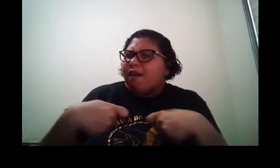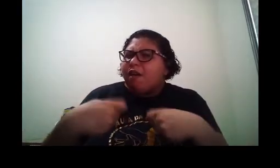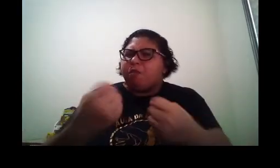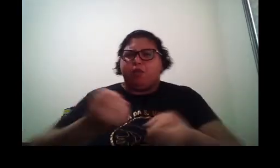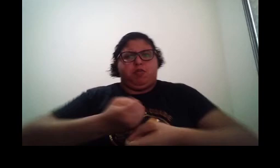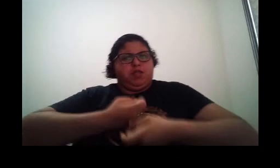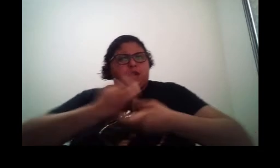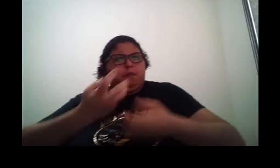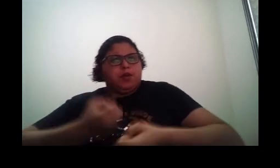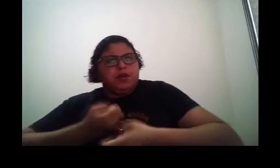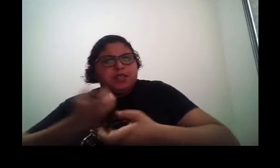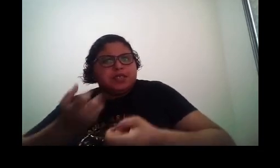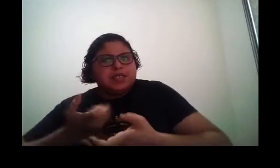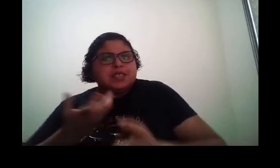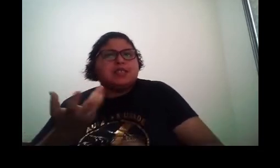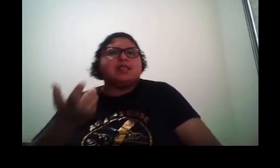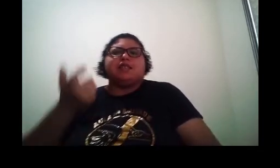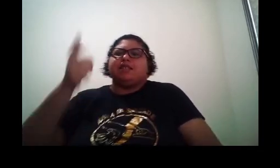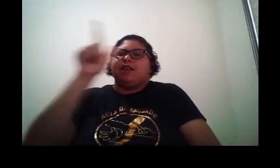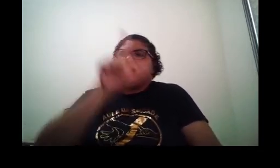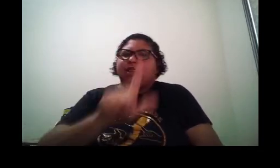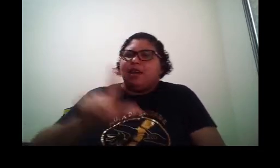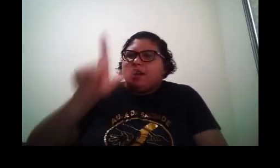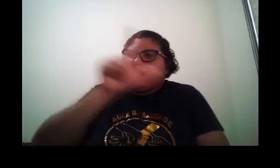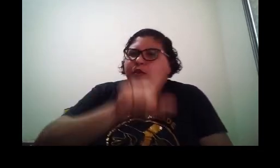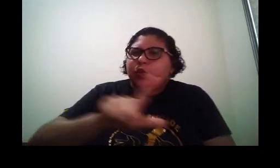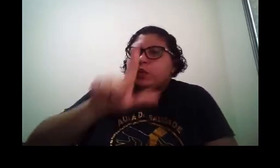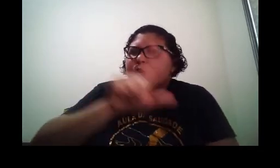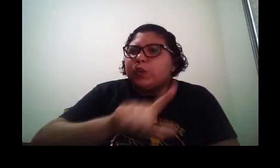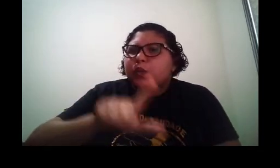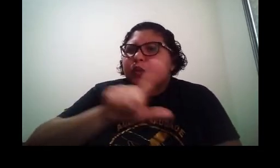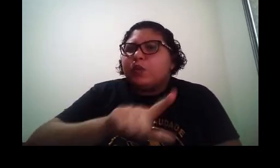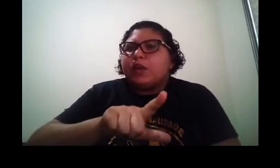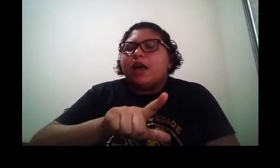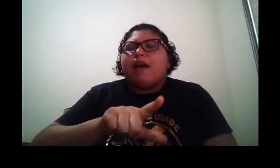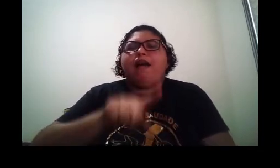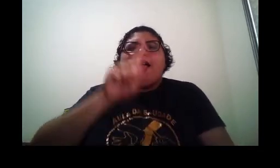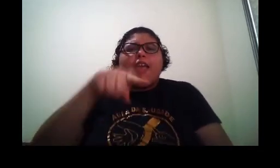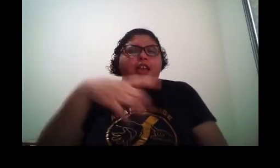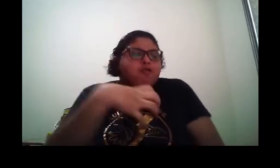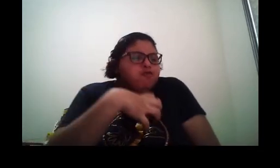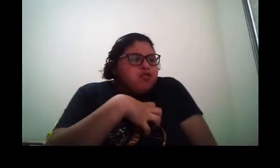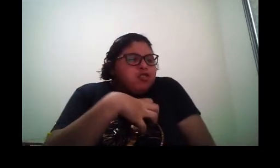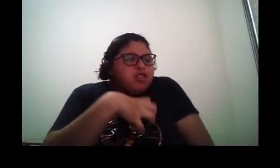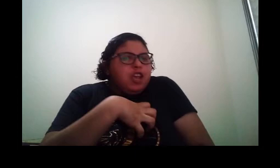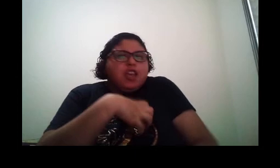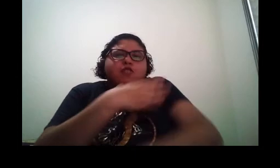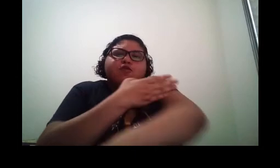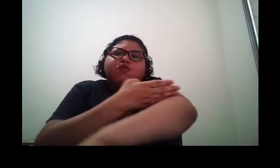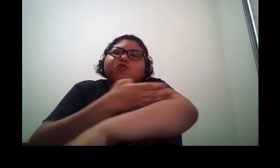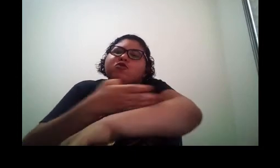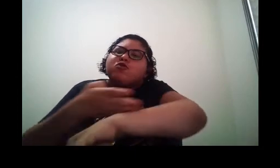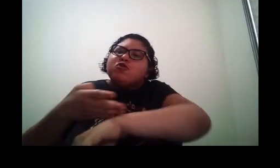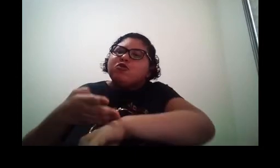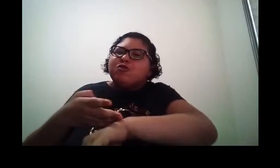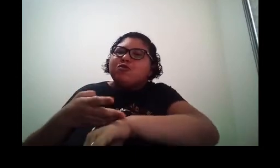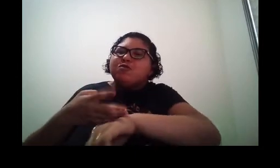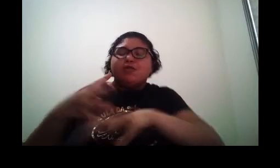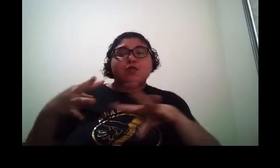isso é possível? Um aspecto é por meio da literatura surda, onde ele consegue se expressar, né, o que